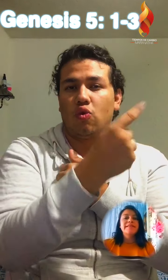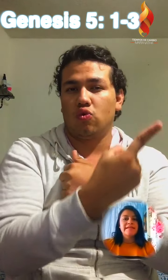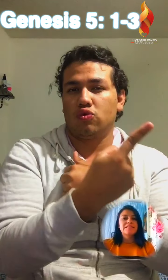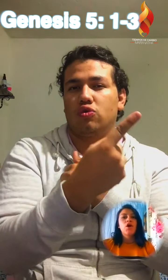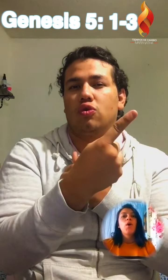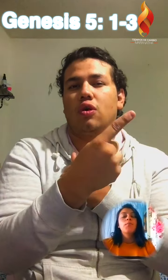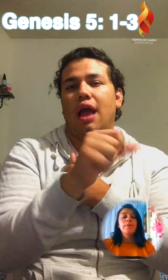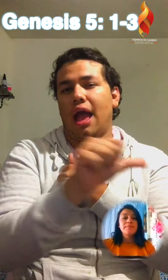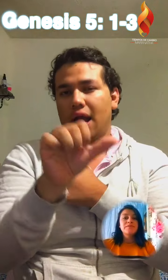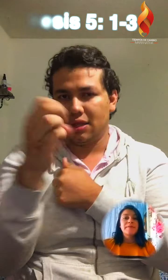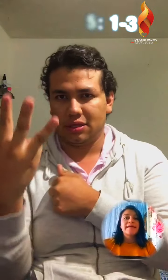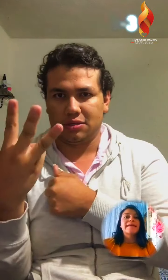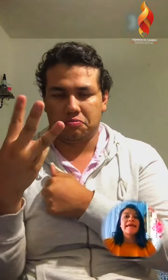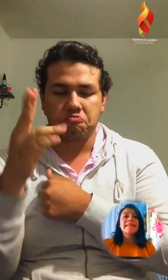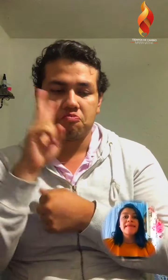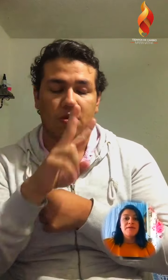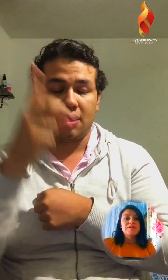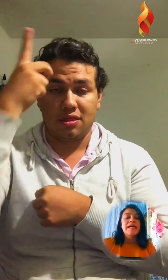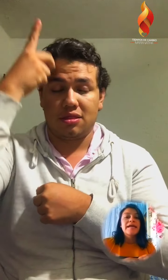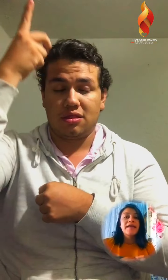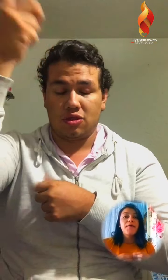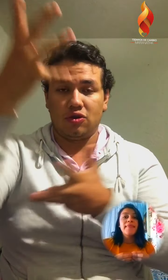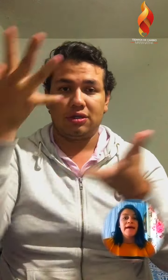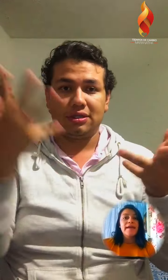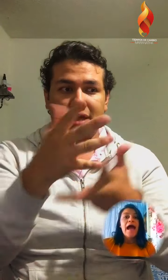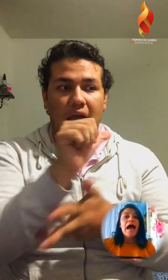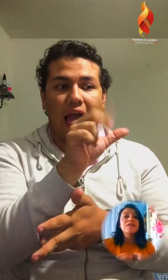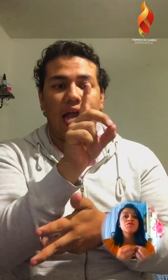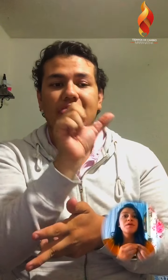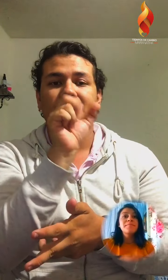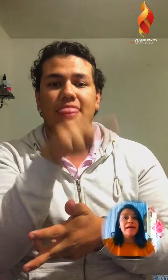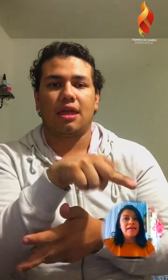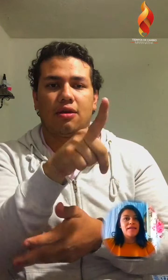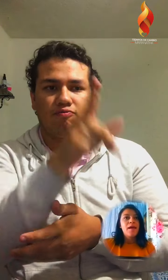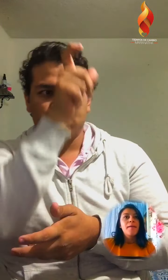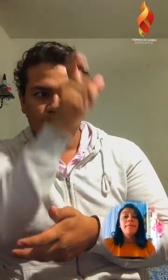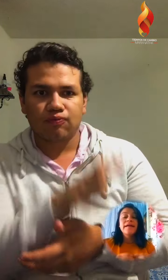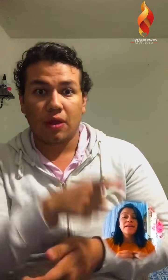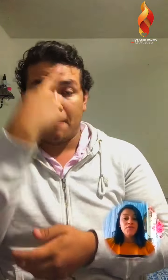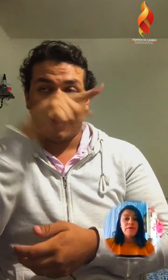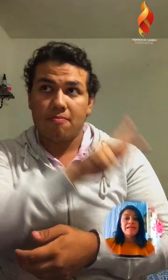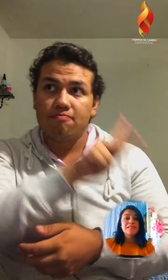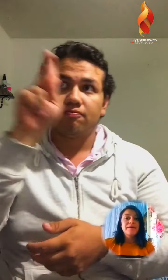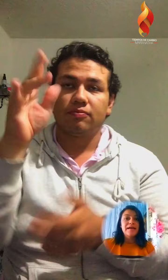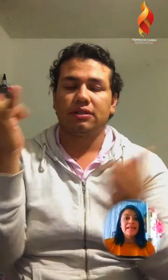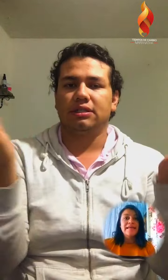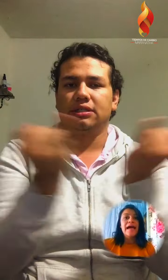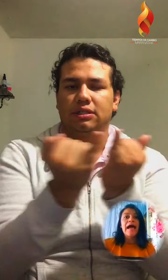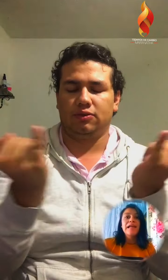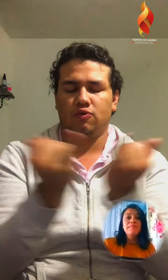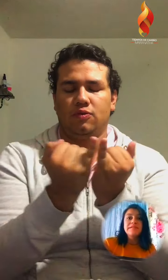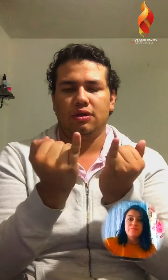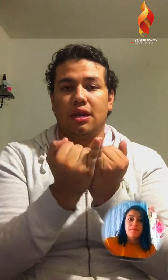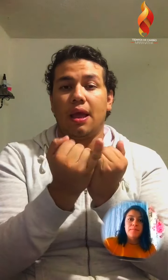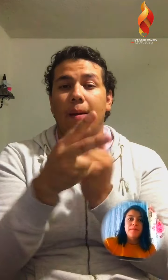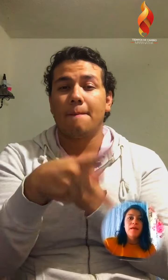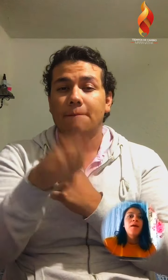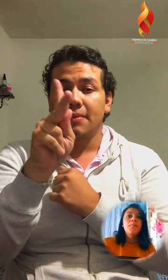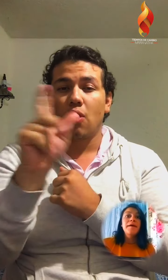1 al 3, podemos ver que Dios creó a Adán a su imagen para que fuera semejante a él